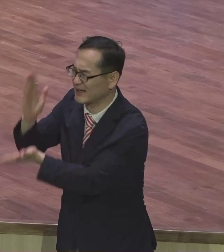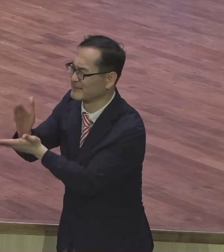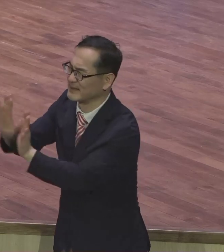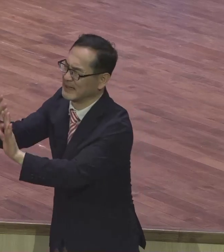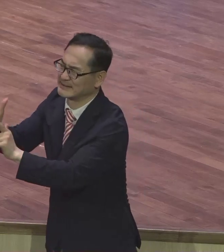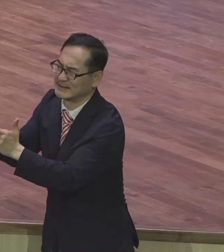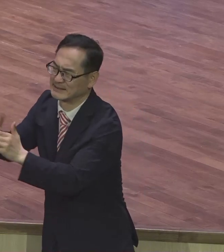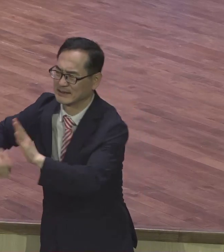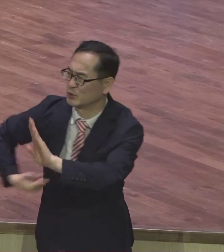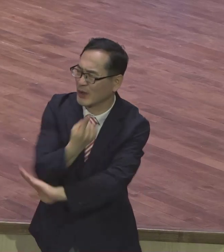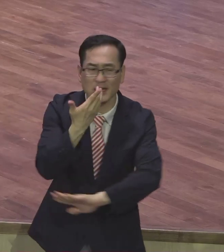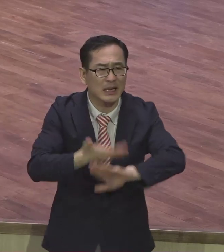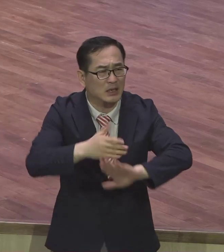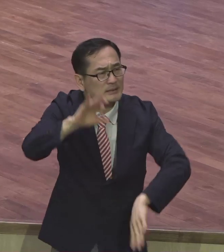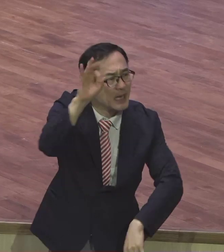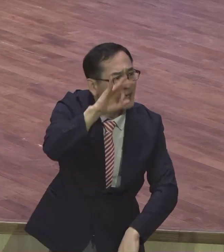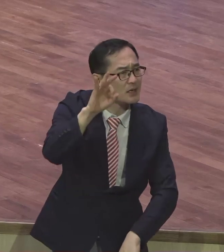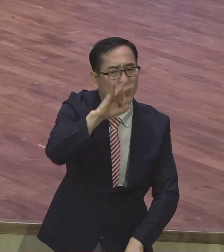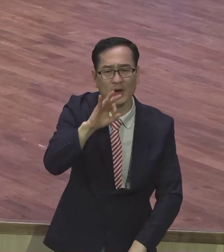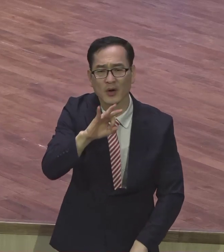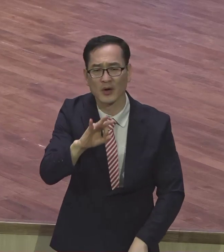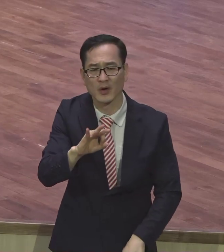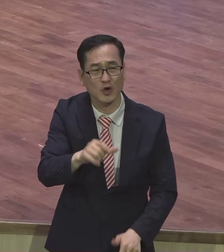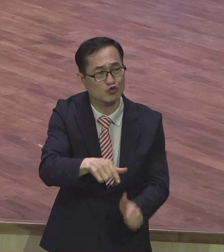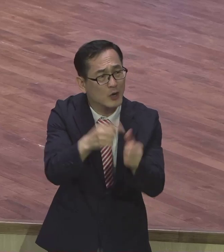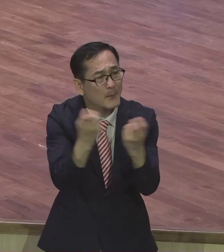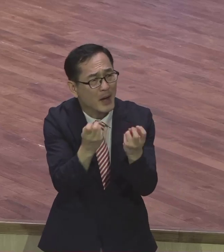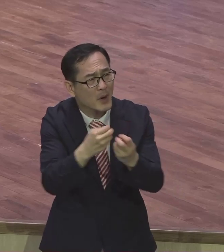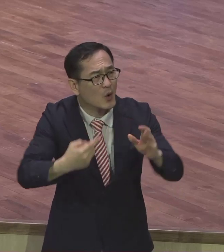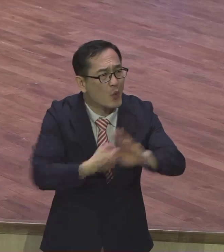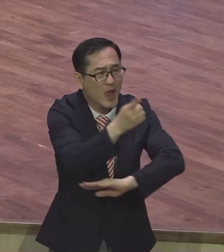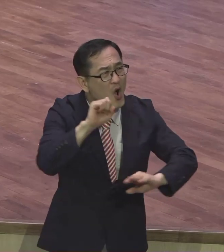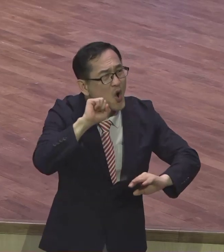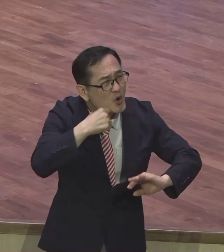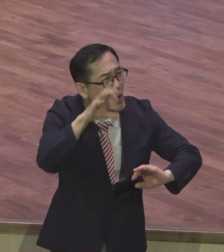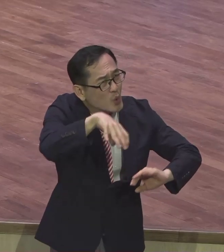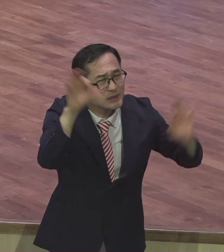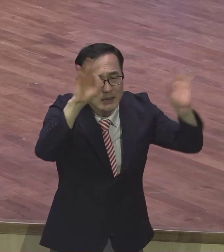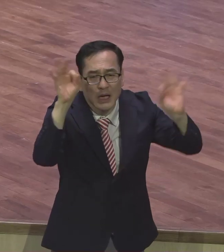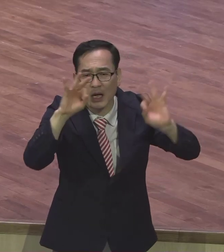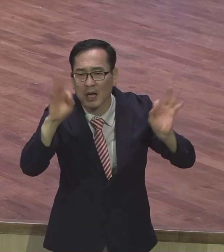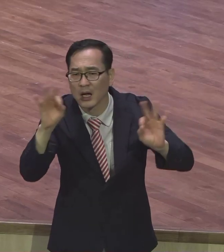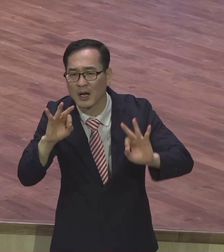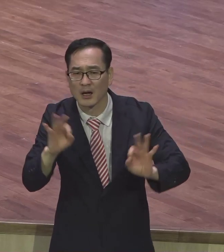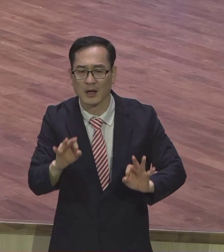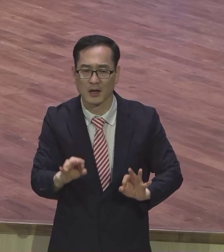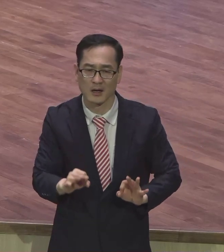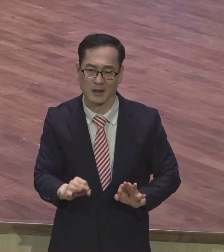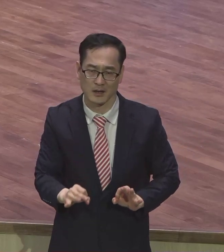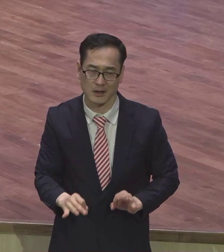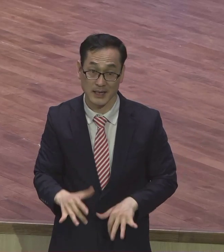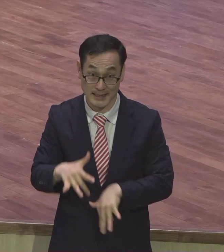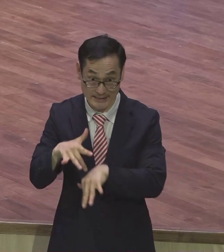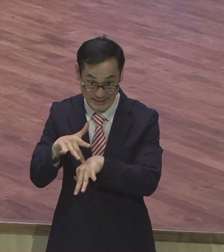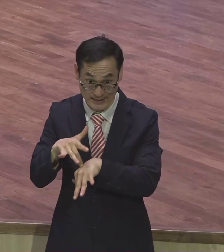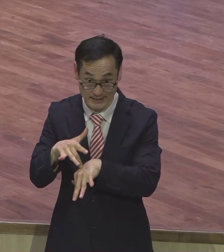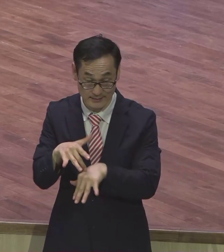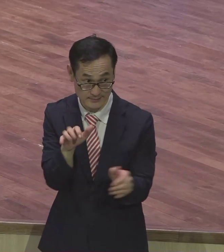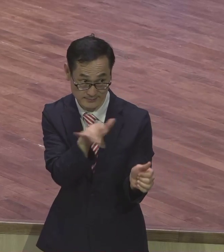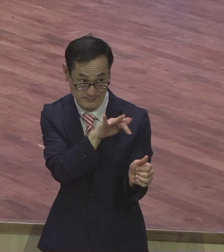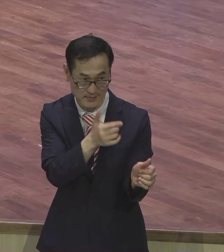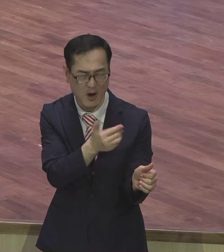고백하기를 그렇게 원하는 그런 것을 자꾸 찾고 있단 말이에요 사단은 철저하게